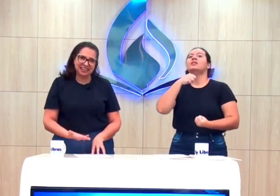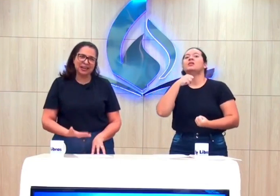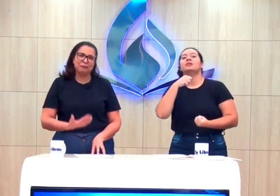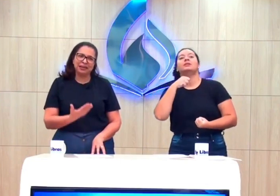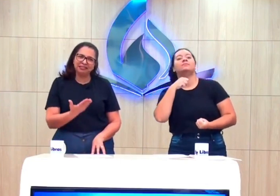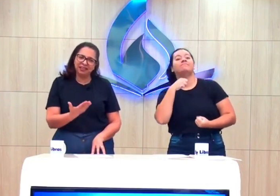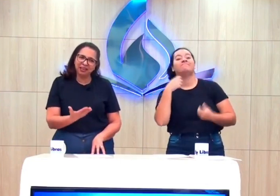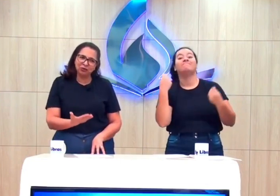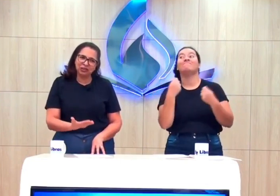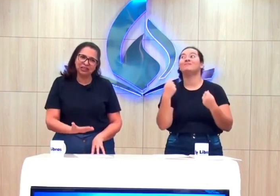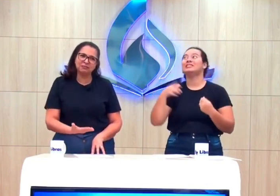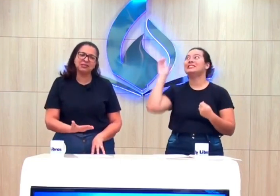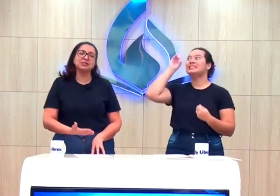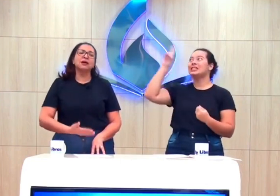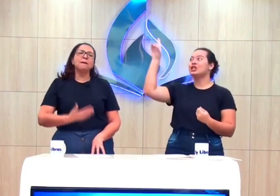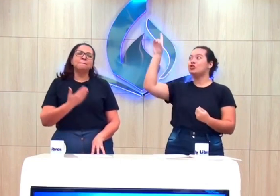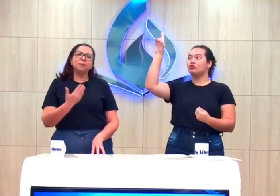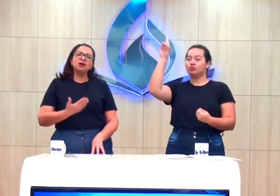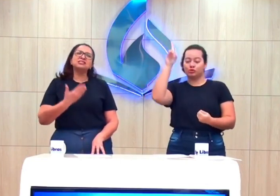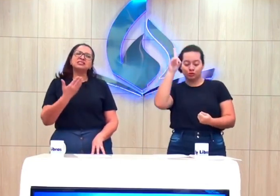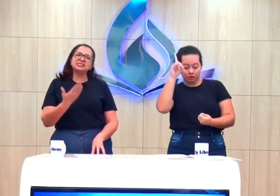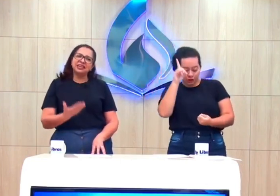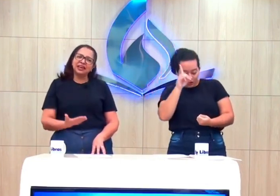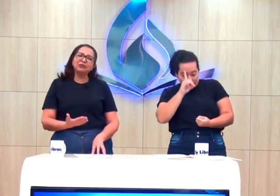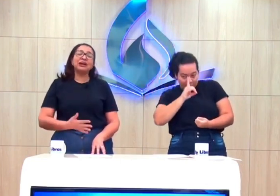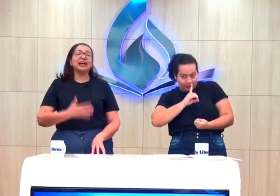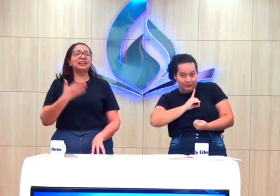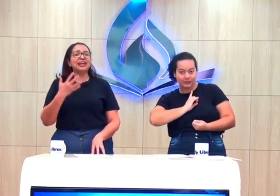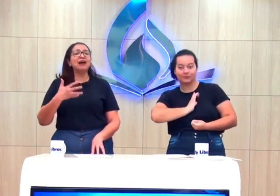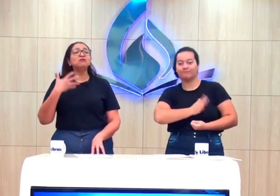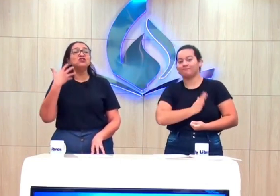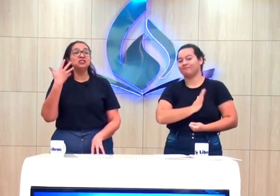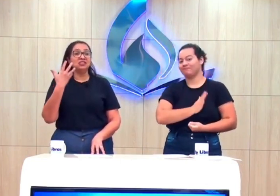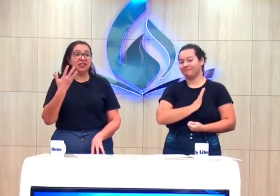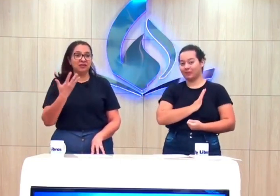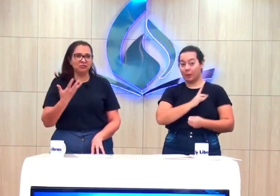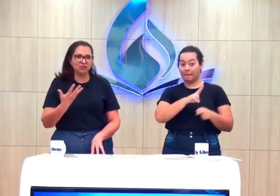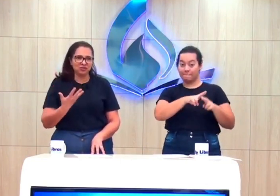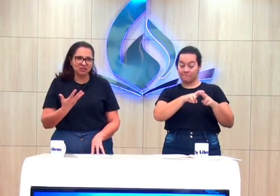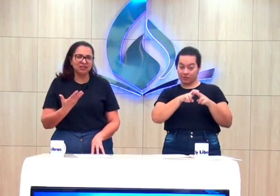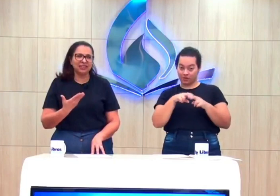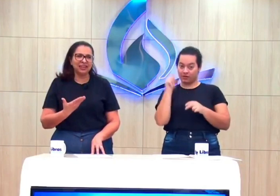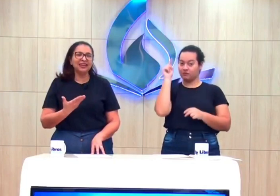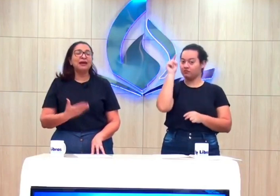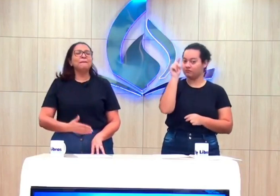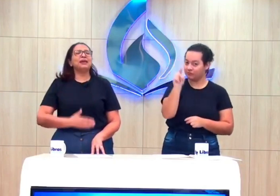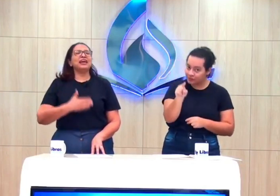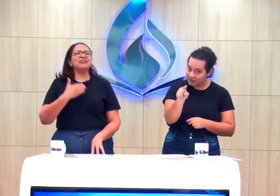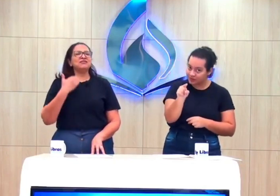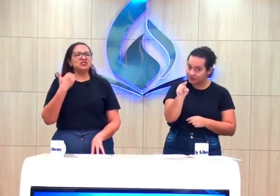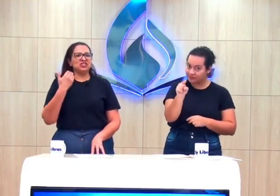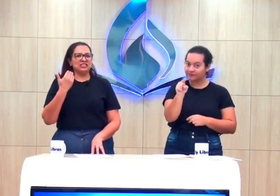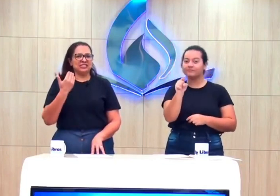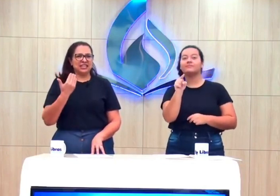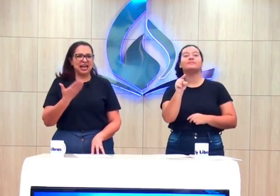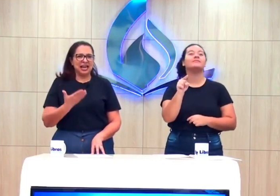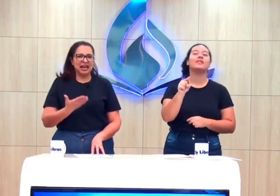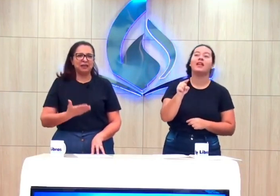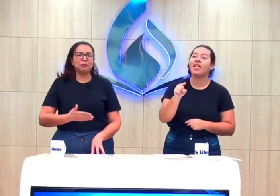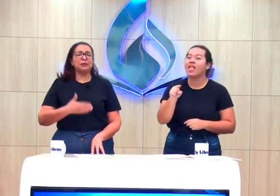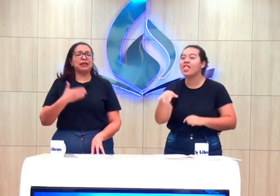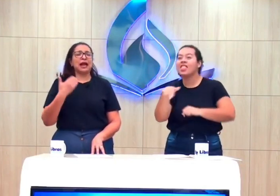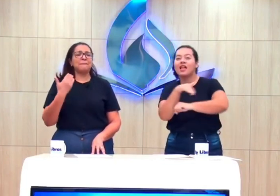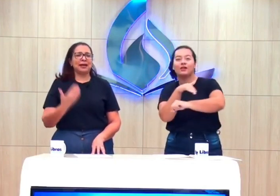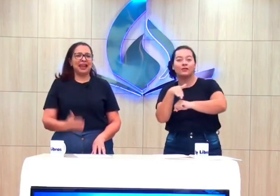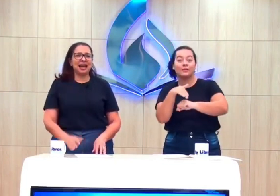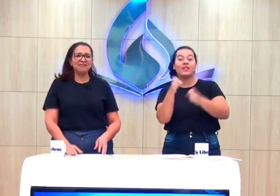que está aí aprendendo Libras, possa ser um canal de Deus, né? Para